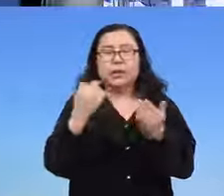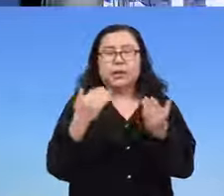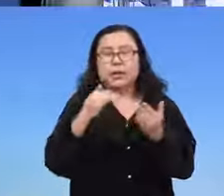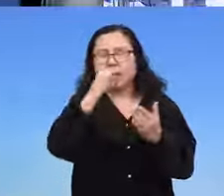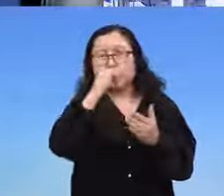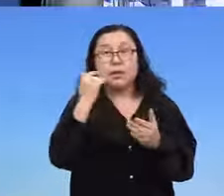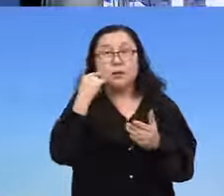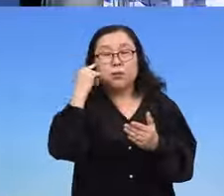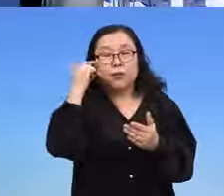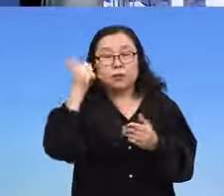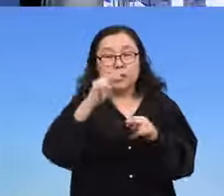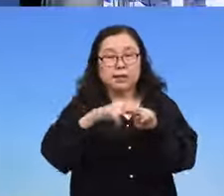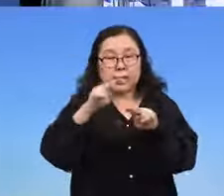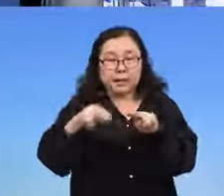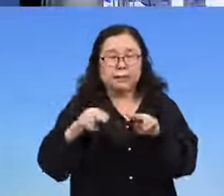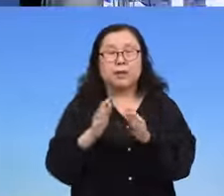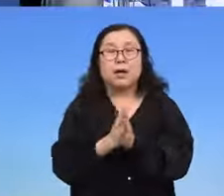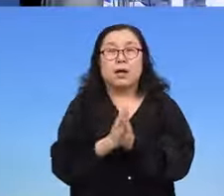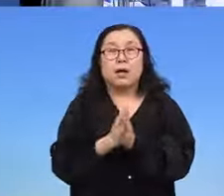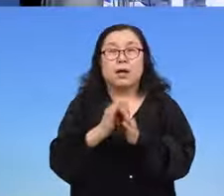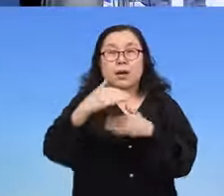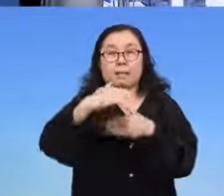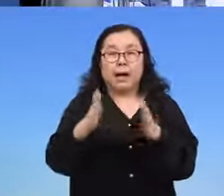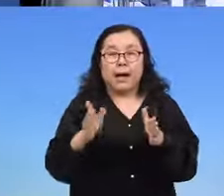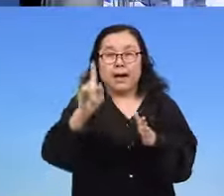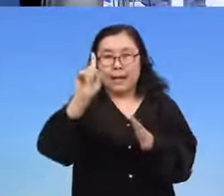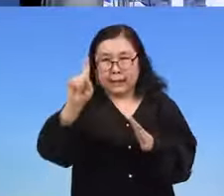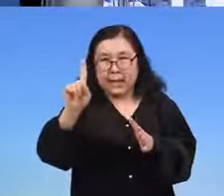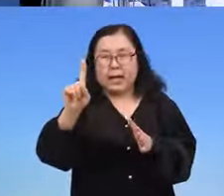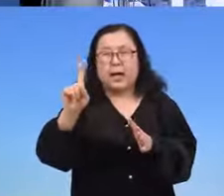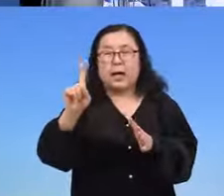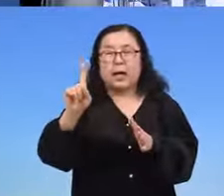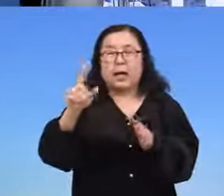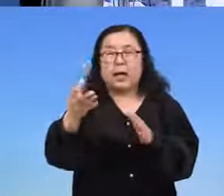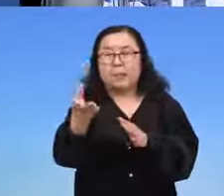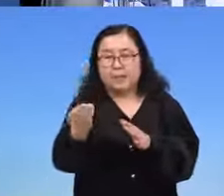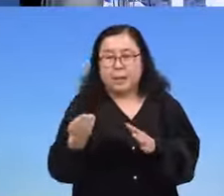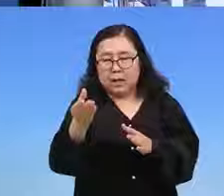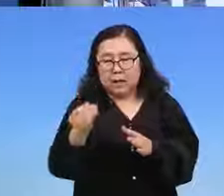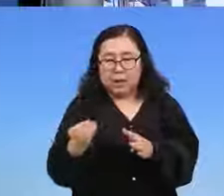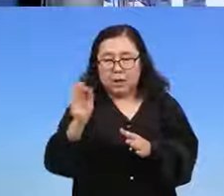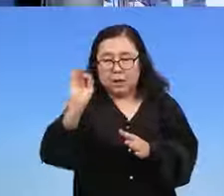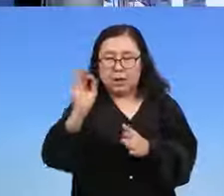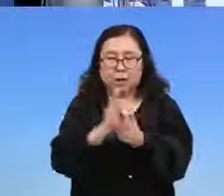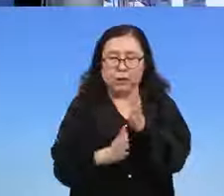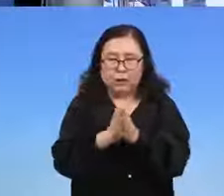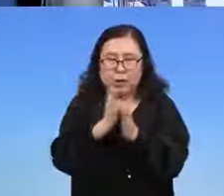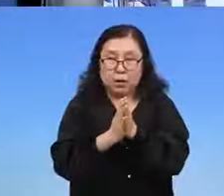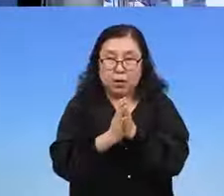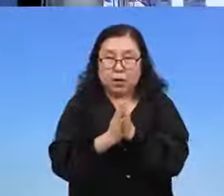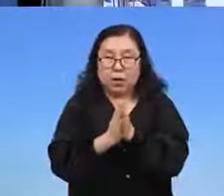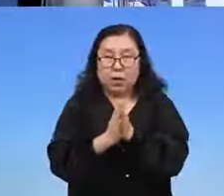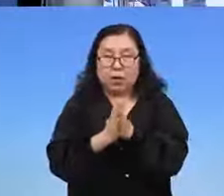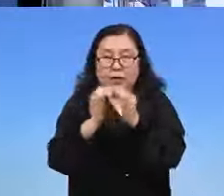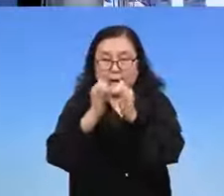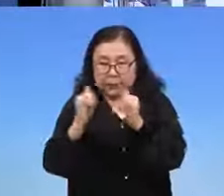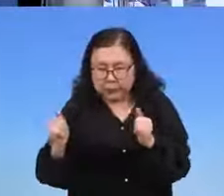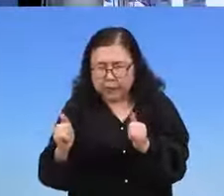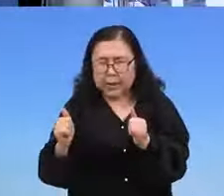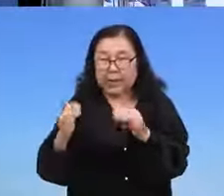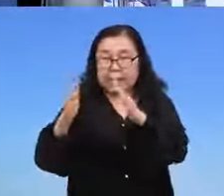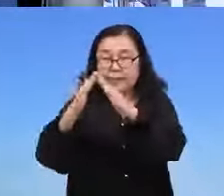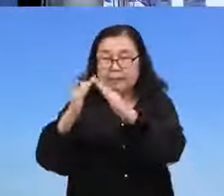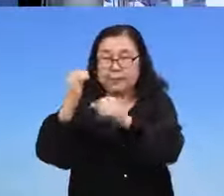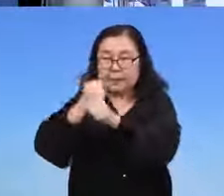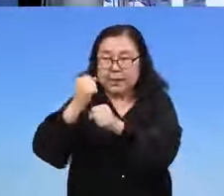있습니다. 목사님들 은퇴하시면 방 한 칸도 얻을 돈이 없으신 분들, 그분들께 집 지어드리고